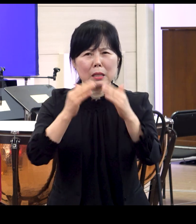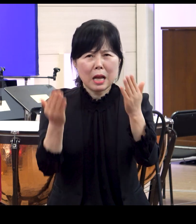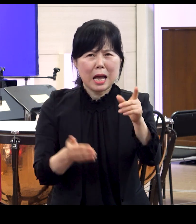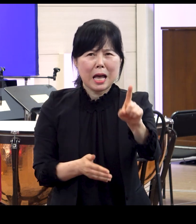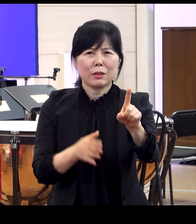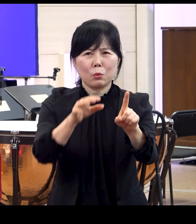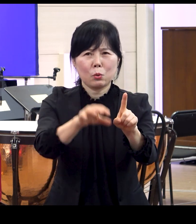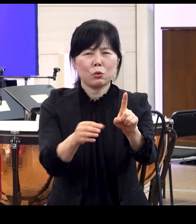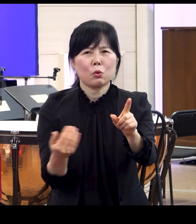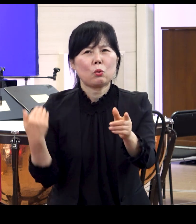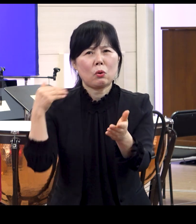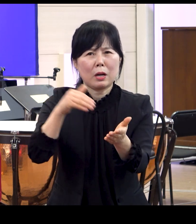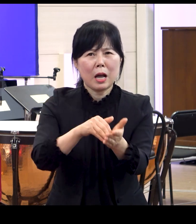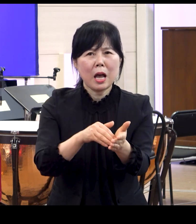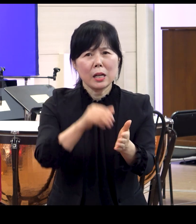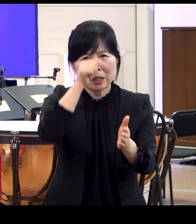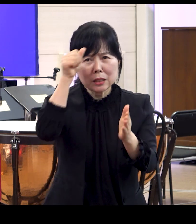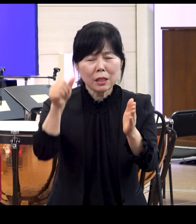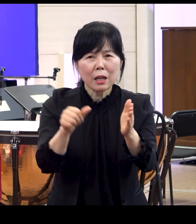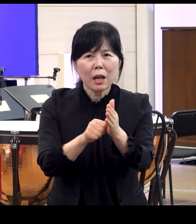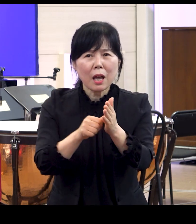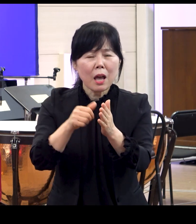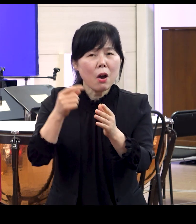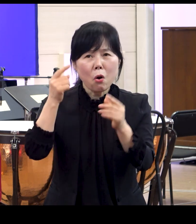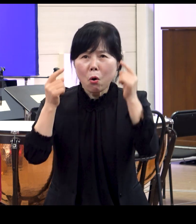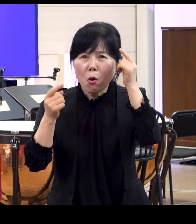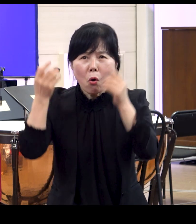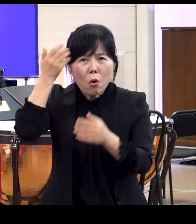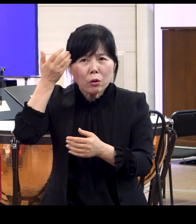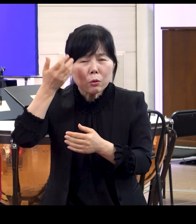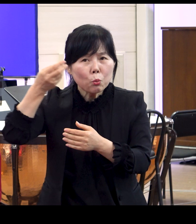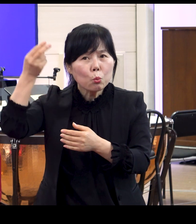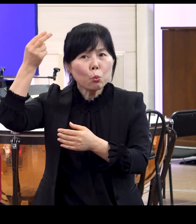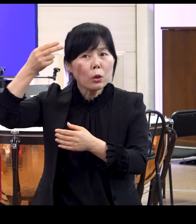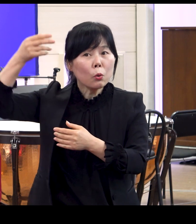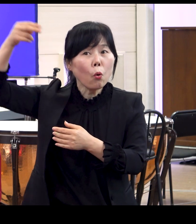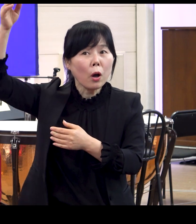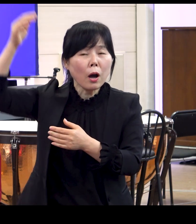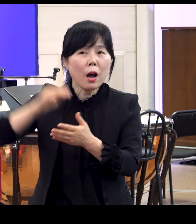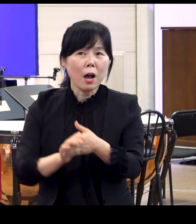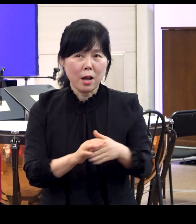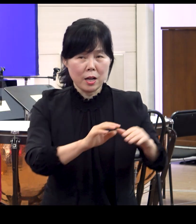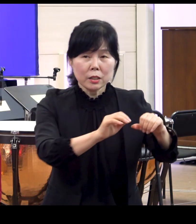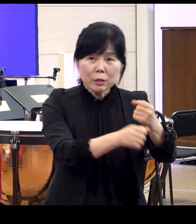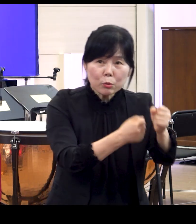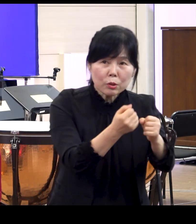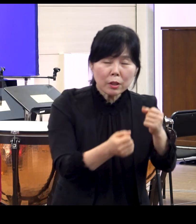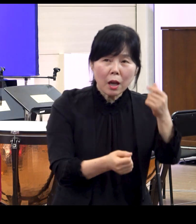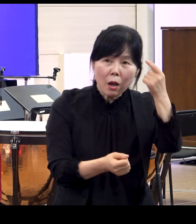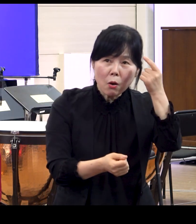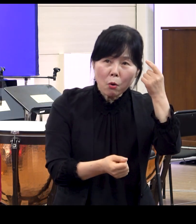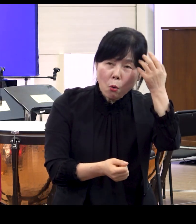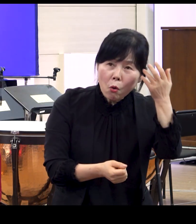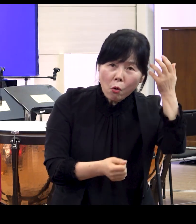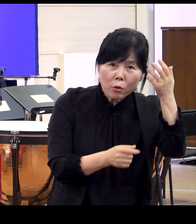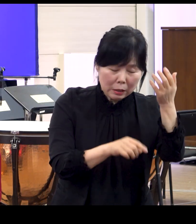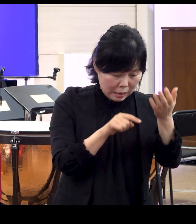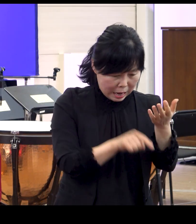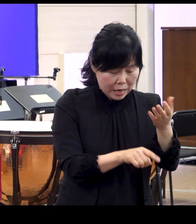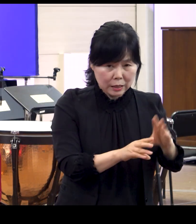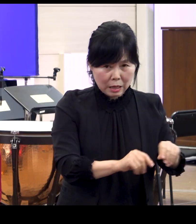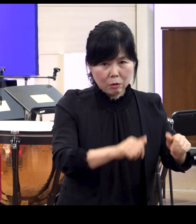곳으로 가거니와 인생들의 혼은 위로 올라가고 짐승의 혼은 아래 곧 땅으로 내려가는